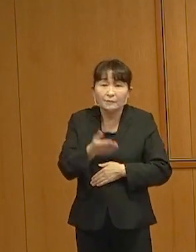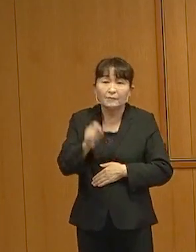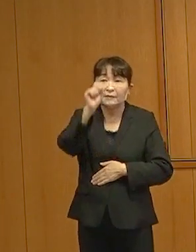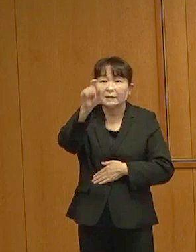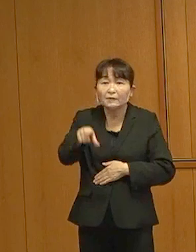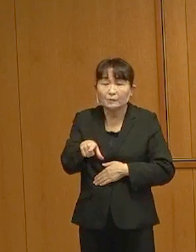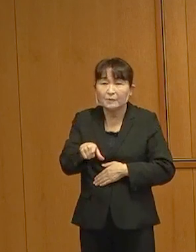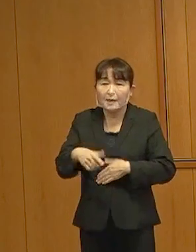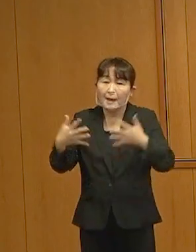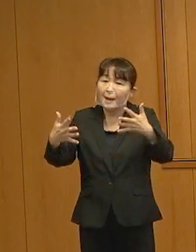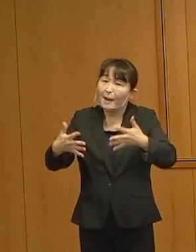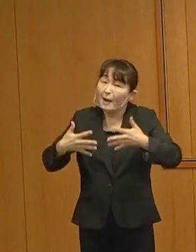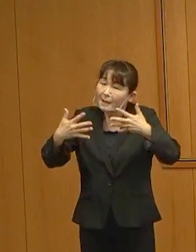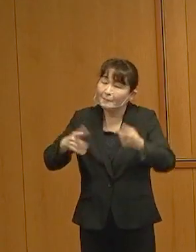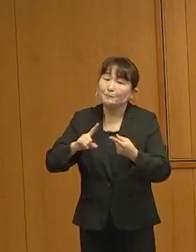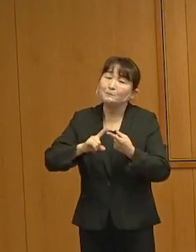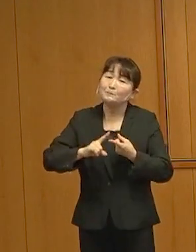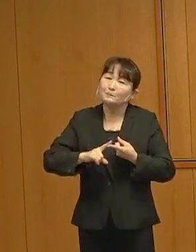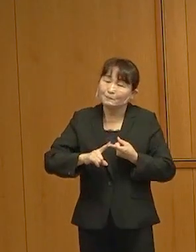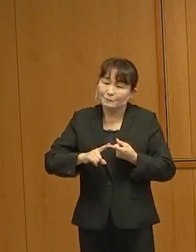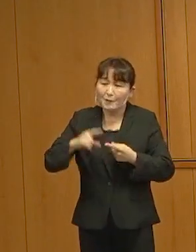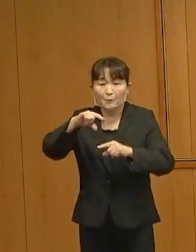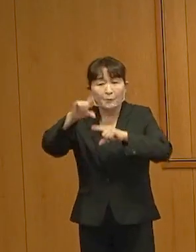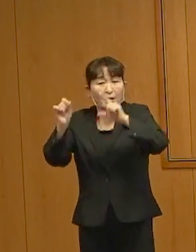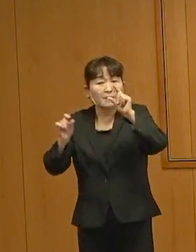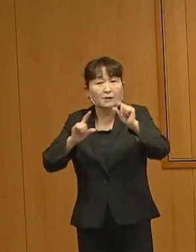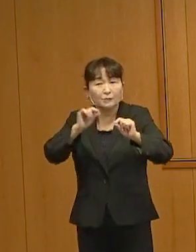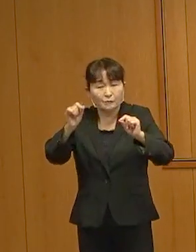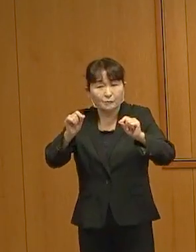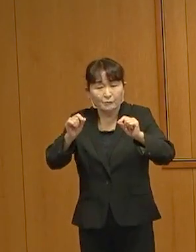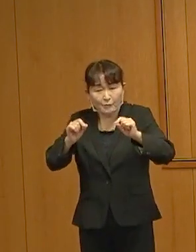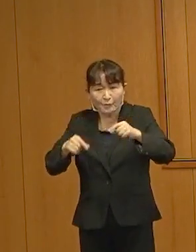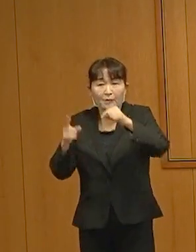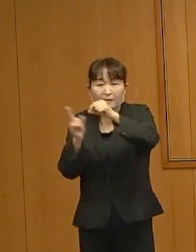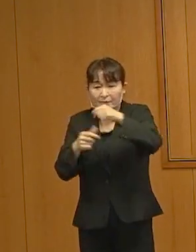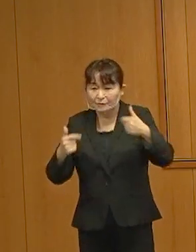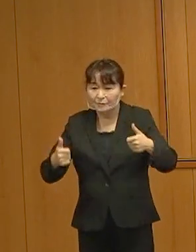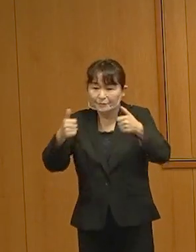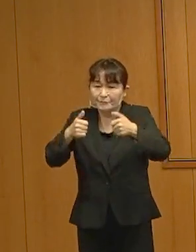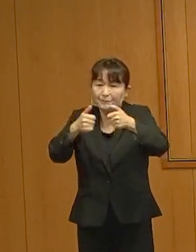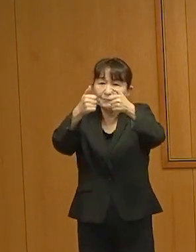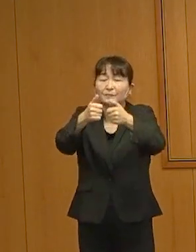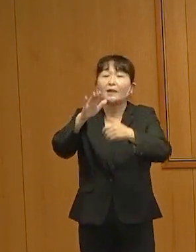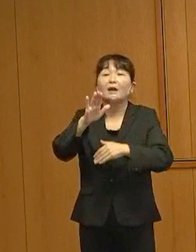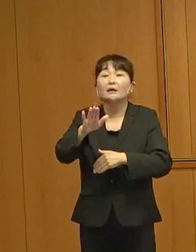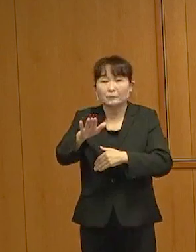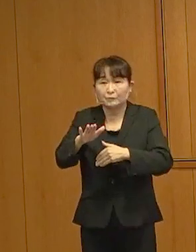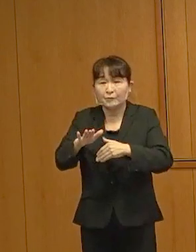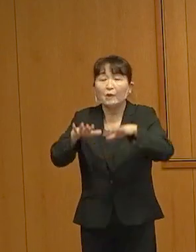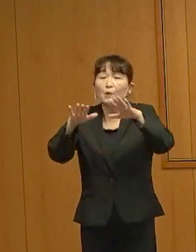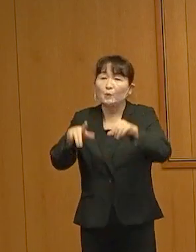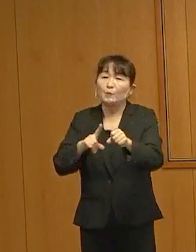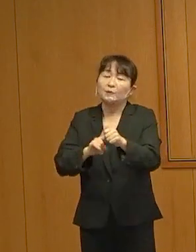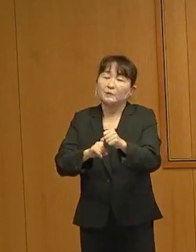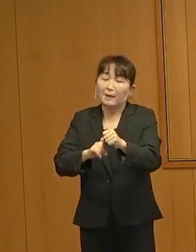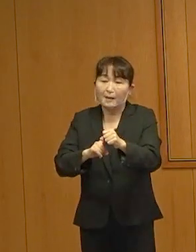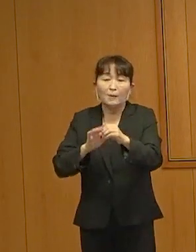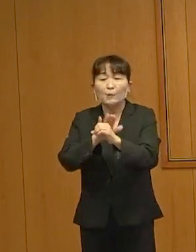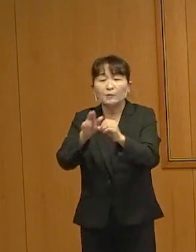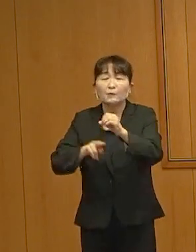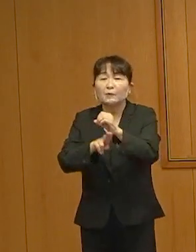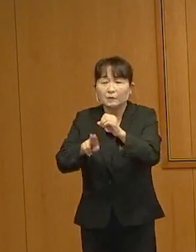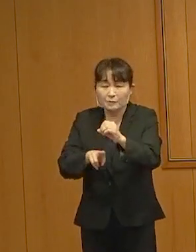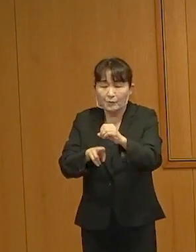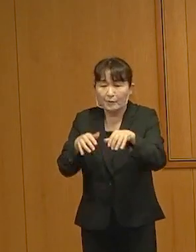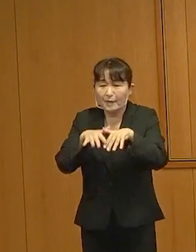市の秋の風物詩となっておりますフェニックスリーグが開催をされます。今年は新型コロナウイルス感染拡大防止